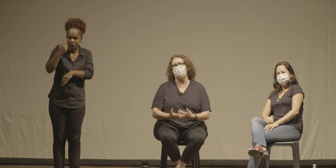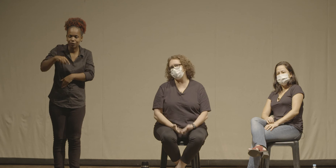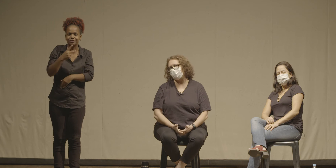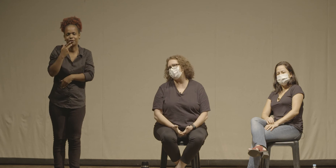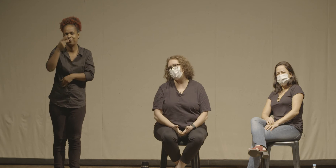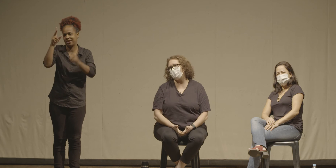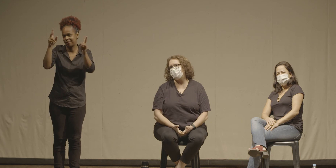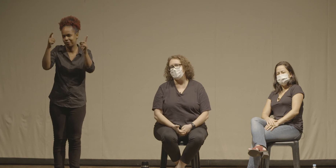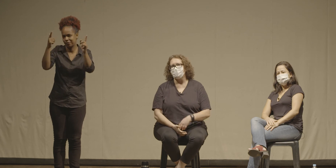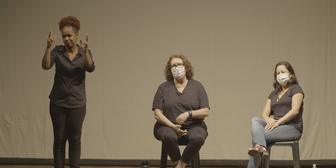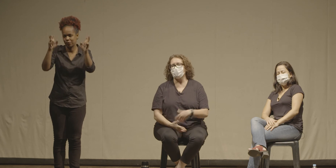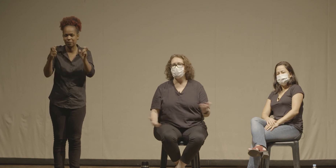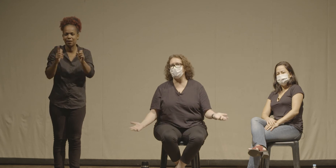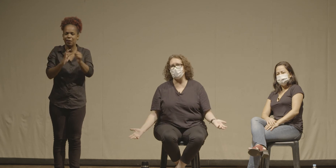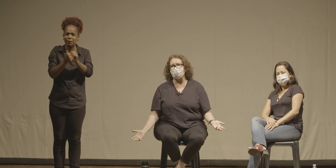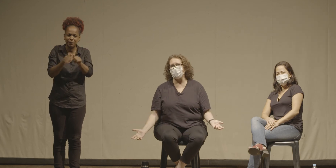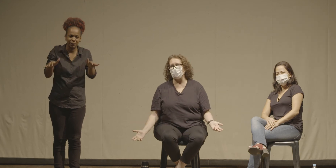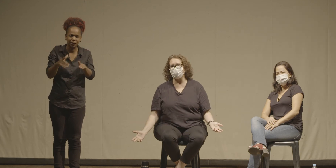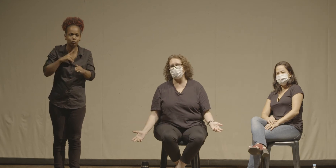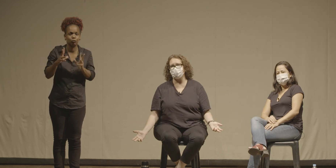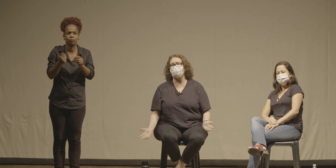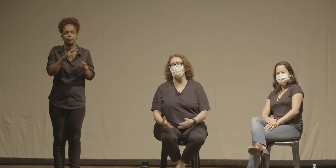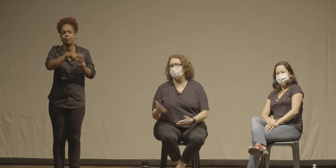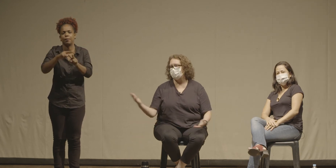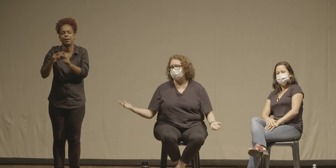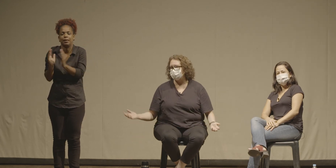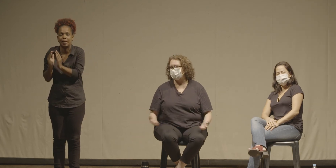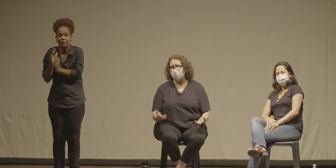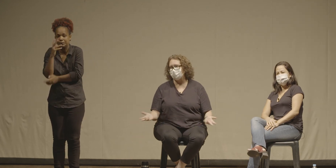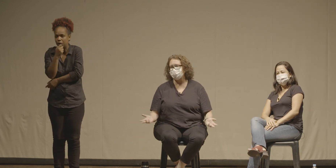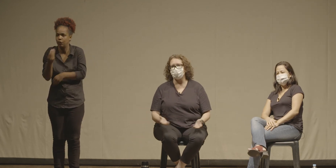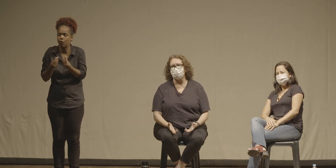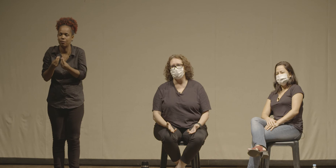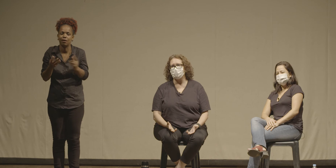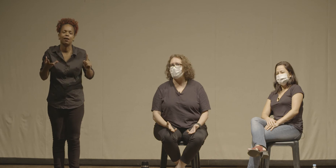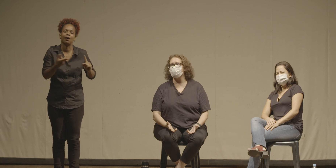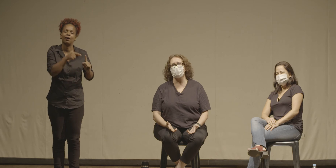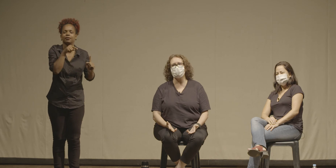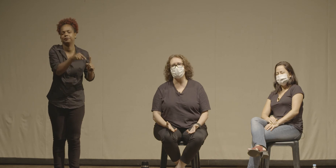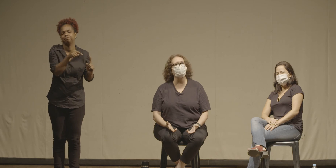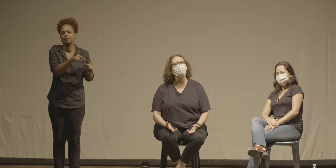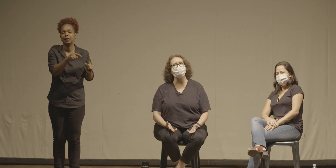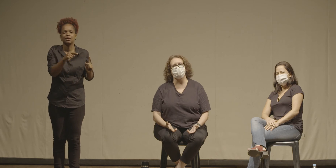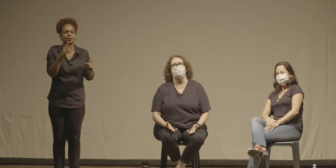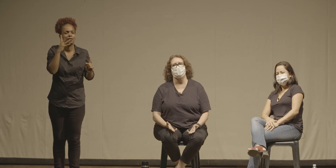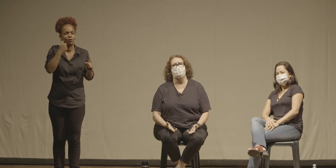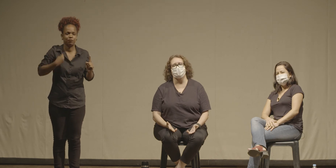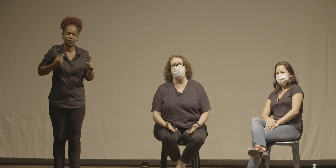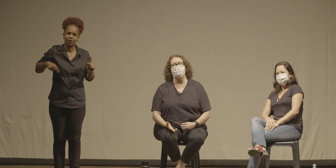novo, falando de uma pandemia, todo mundo trancado em casa, o que salvou? A arte. A arte salvou todo